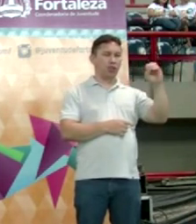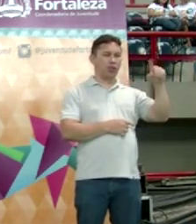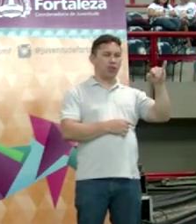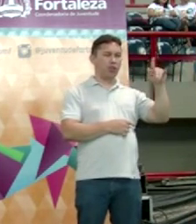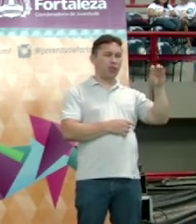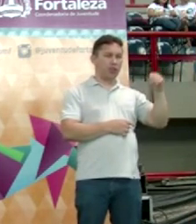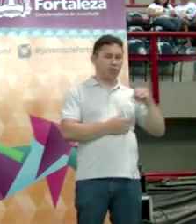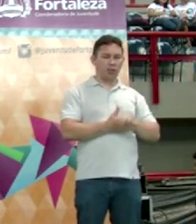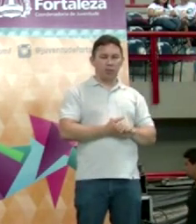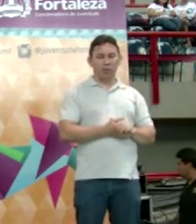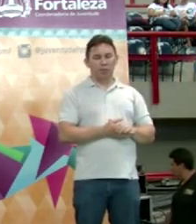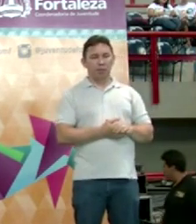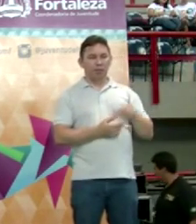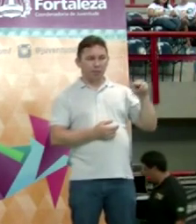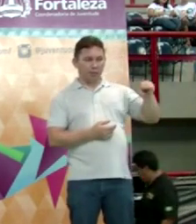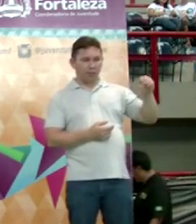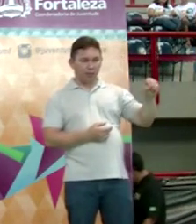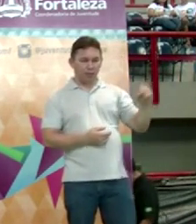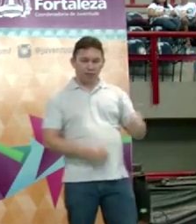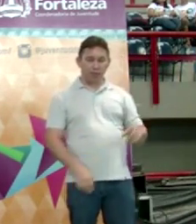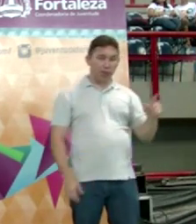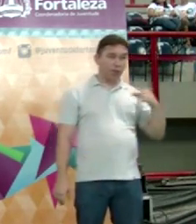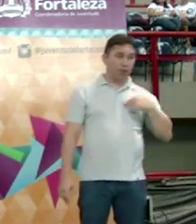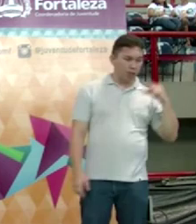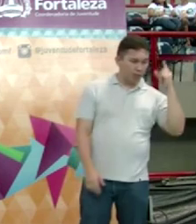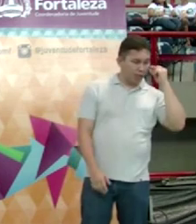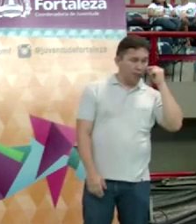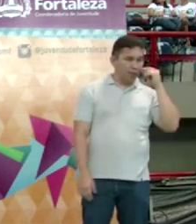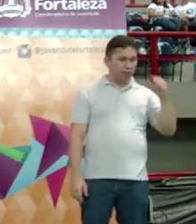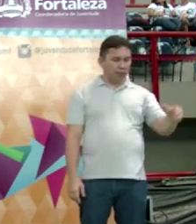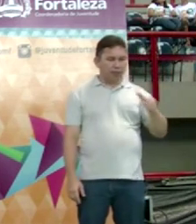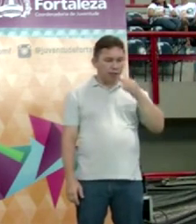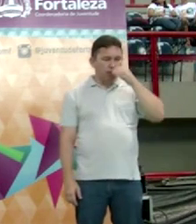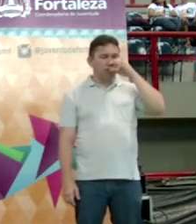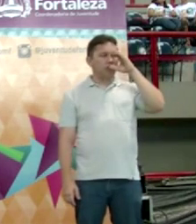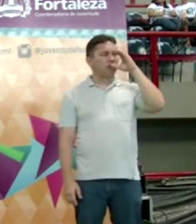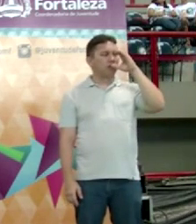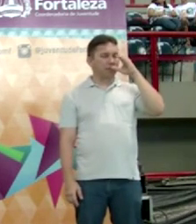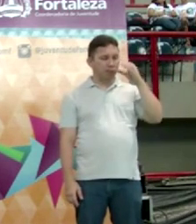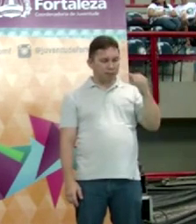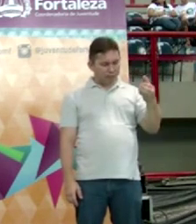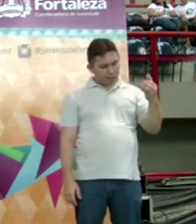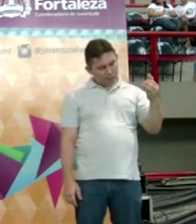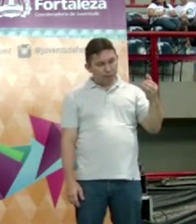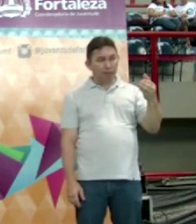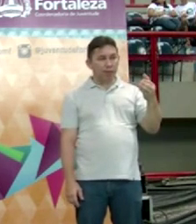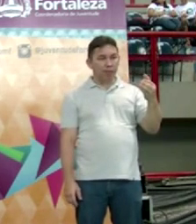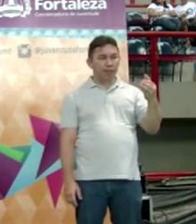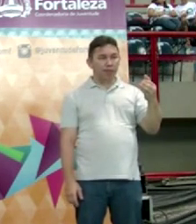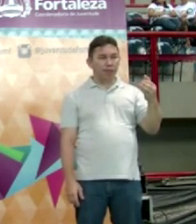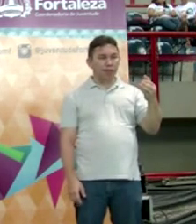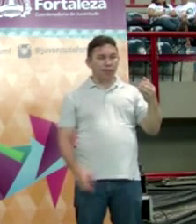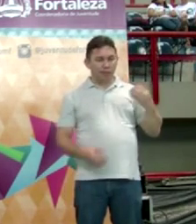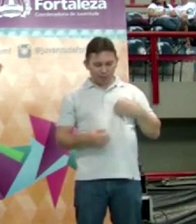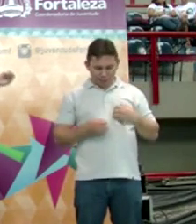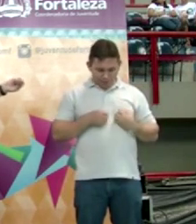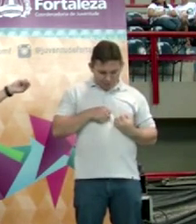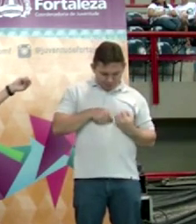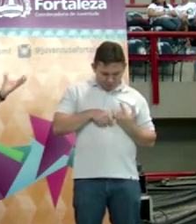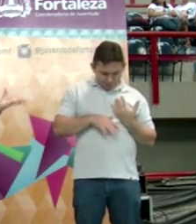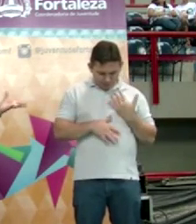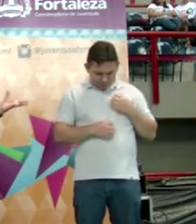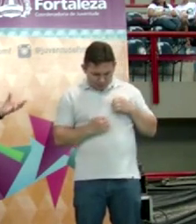bebe só um pouquinho, né, de maracujá, né, a quantidade pequena, a concentração, uma parte das hemoglobinas